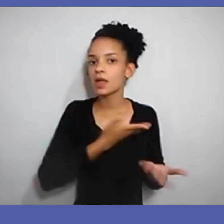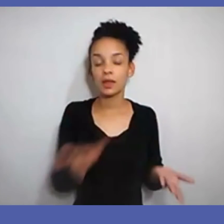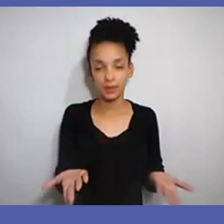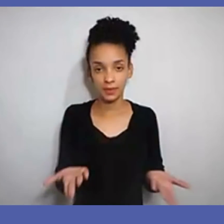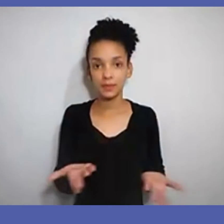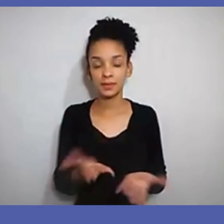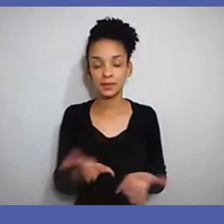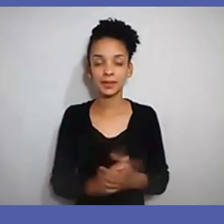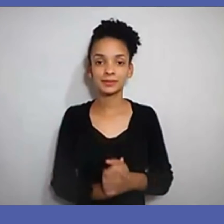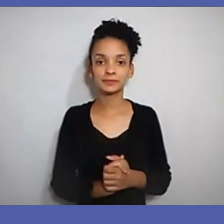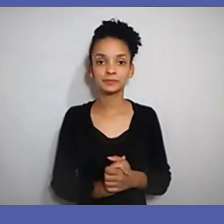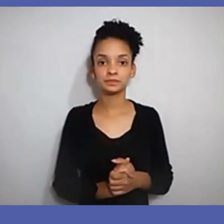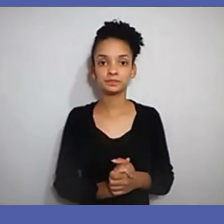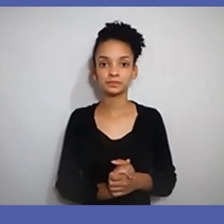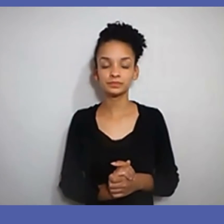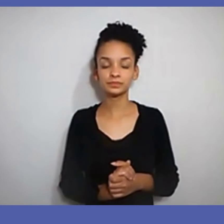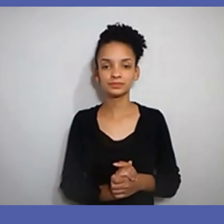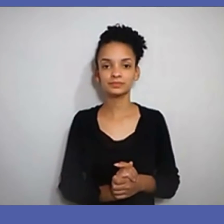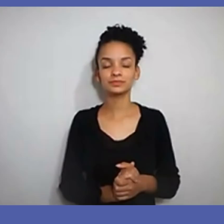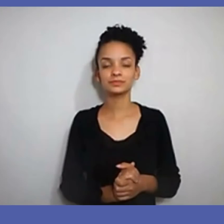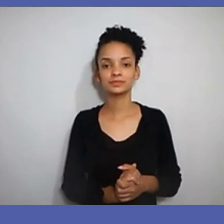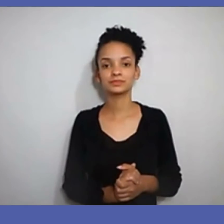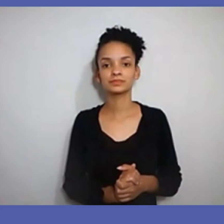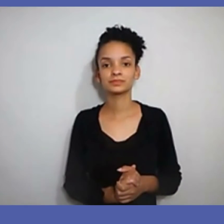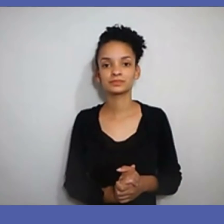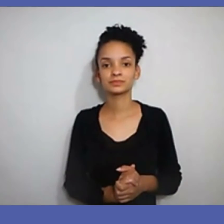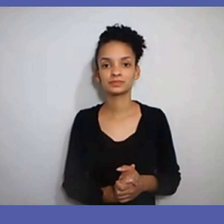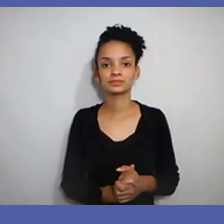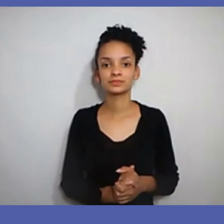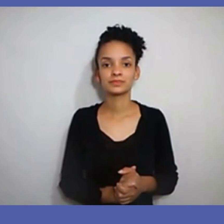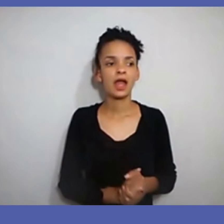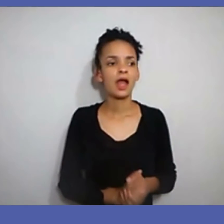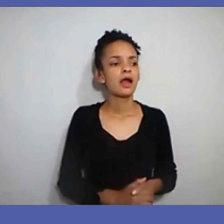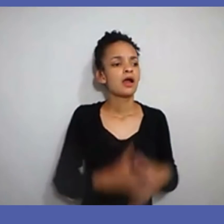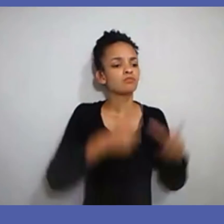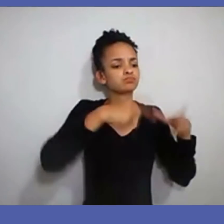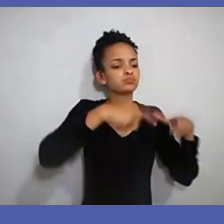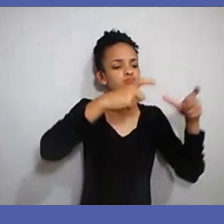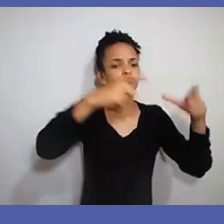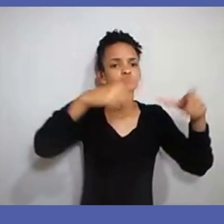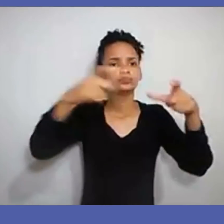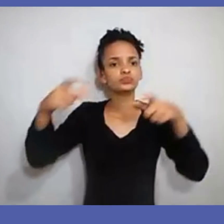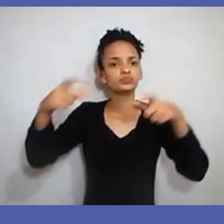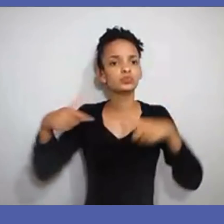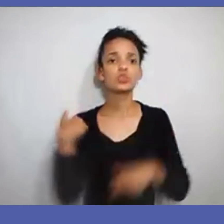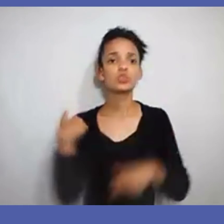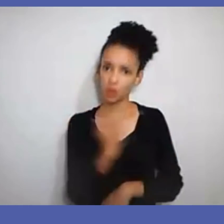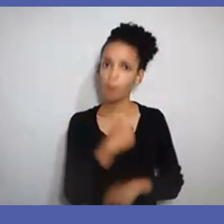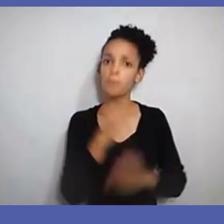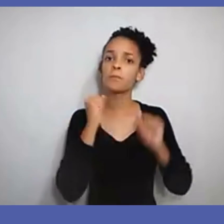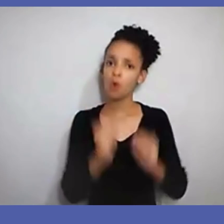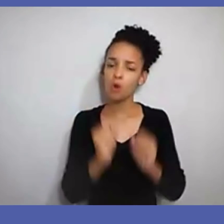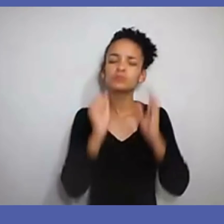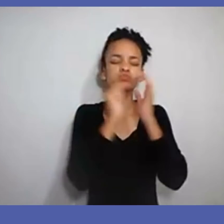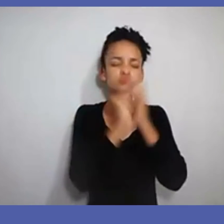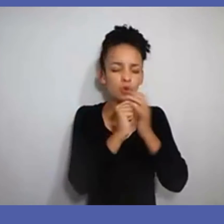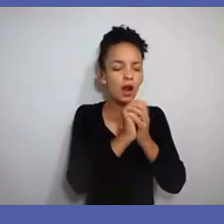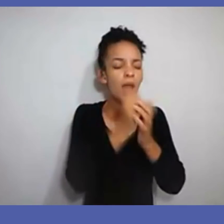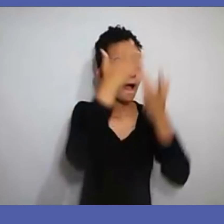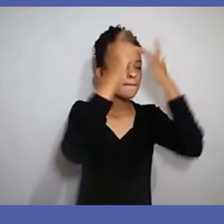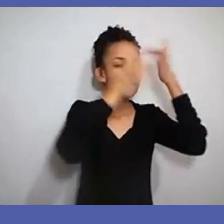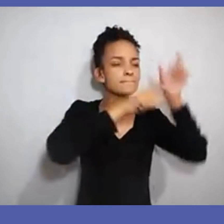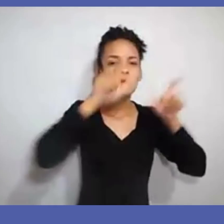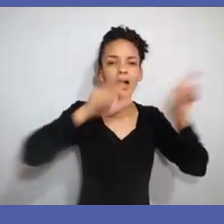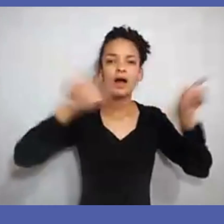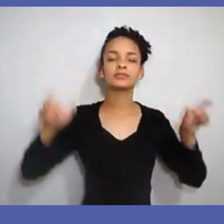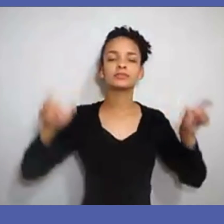Contato, né, em todos os lugares temos contato. Podemos orar pelas pessoas e logo perguntar, certo?